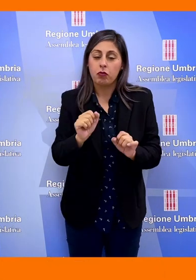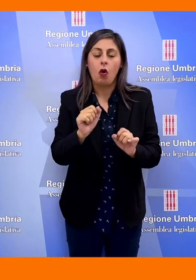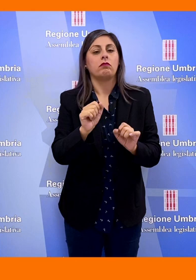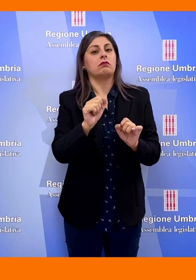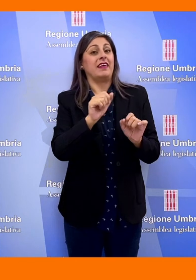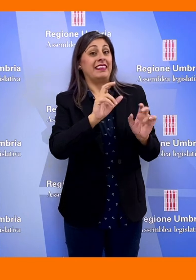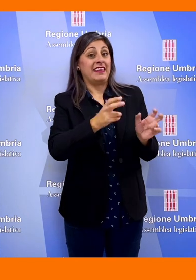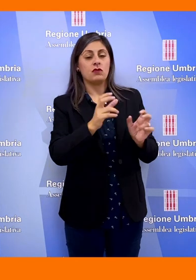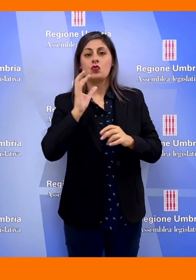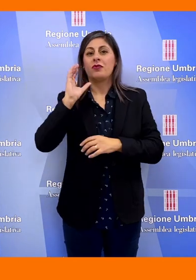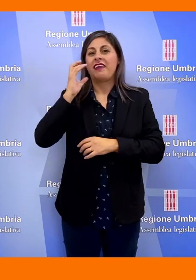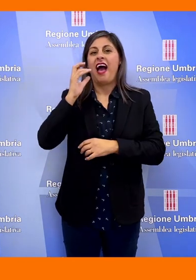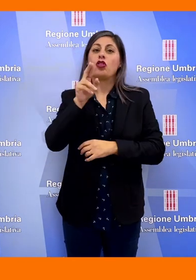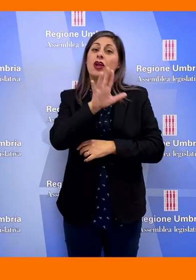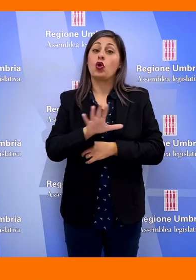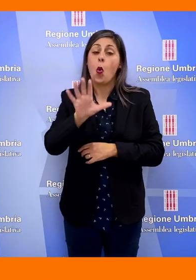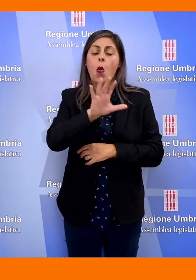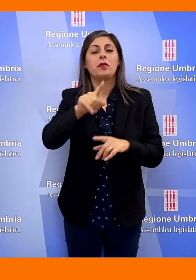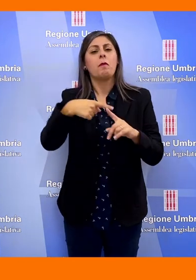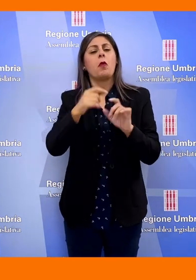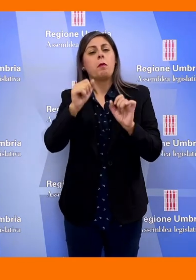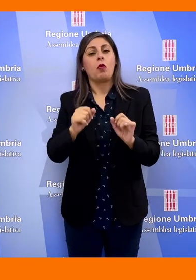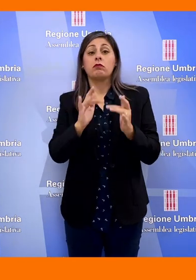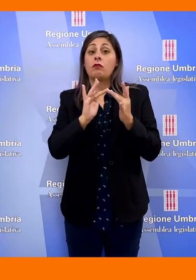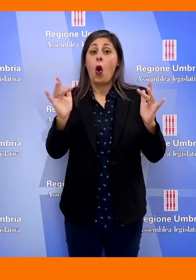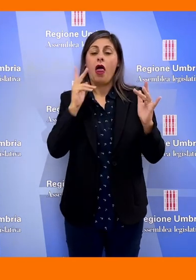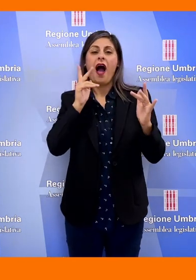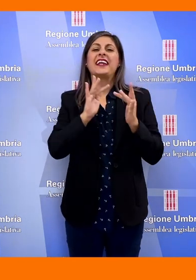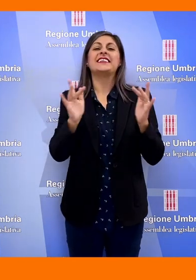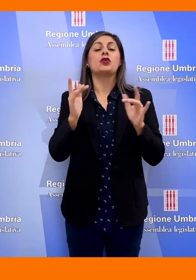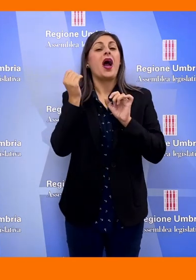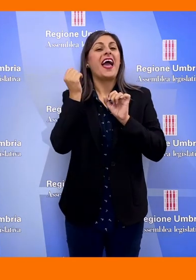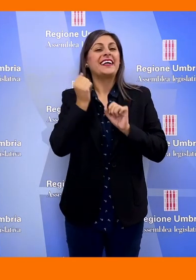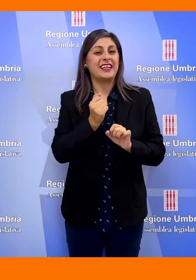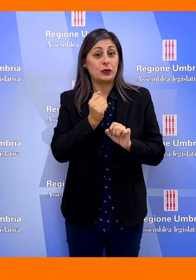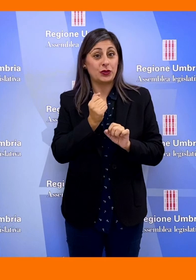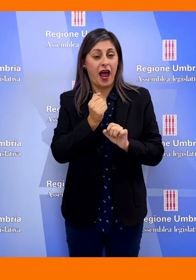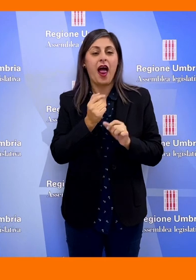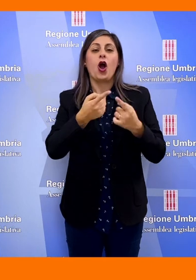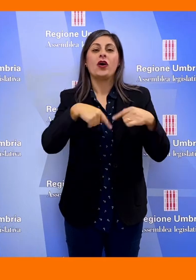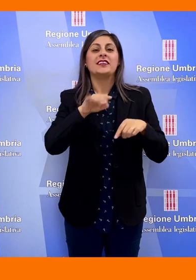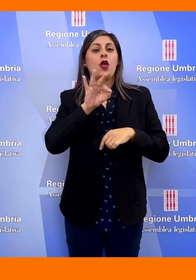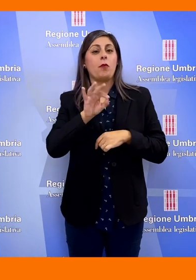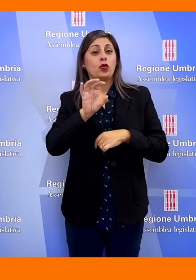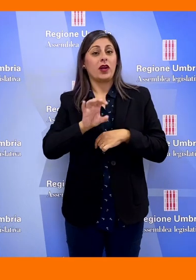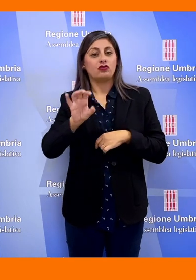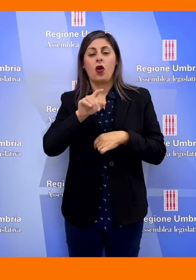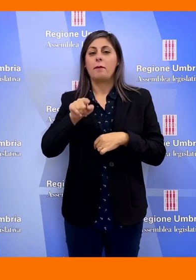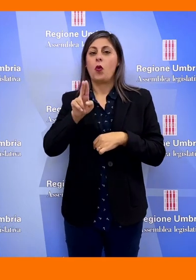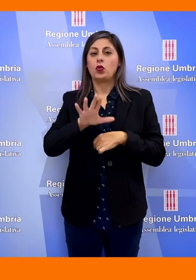radiofoniche della Regione Umbria è disponibile anche in rete sul sito istituzionale consiglio.regione